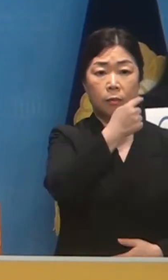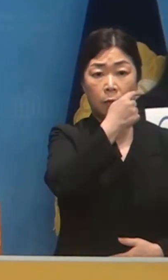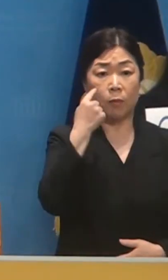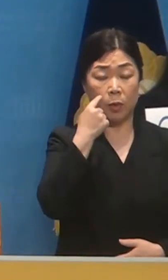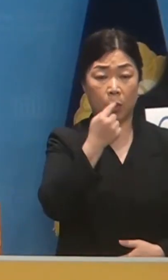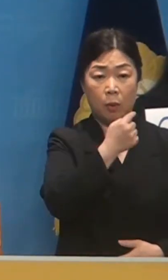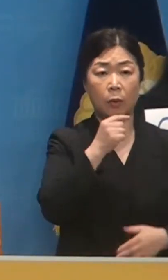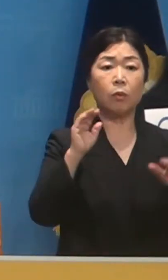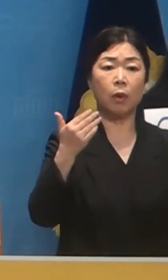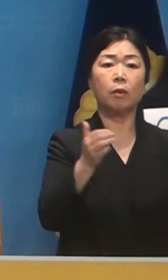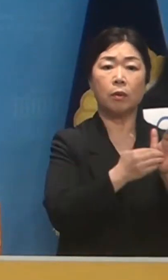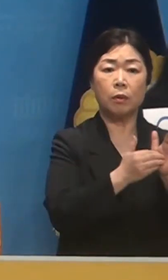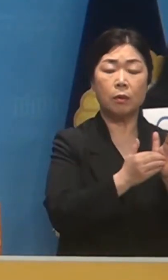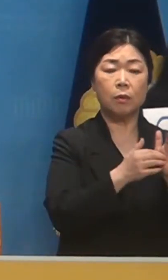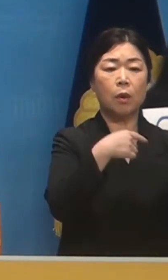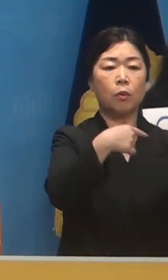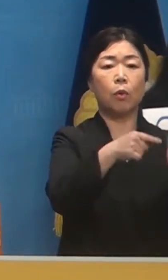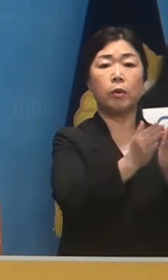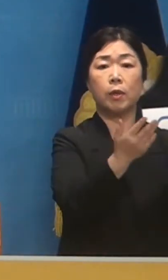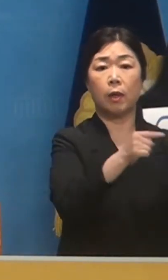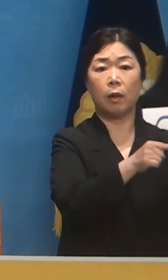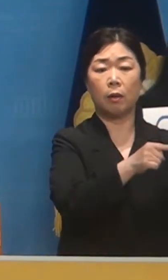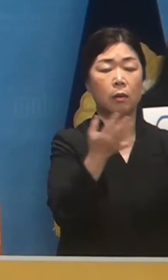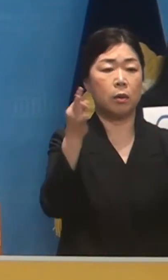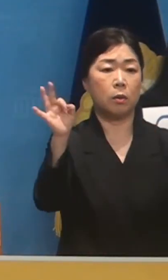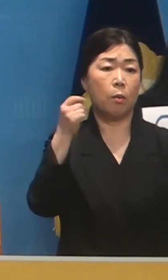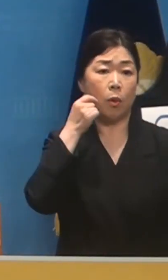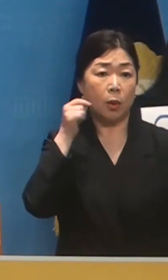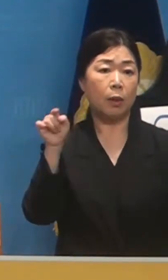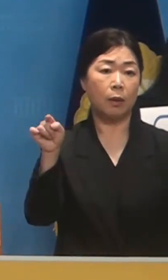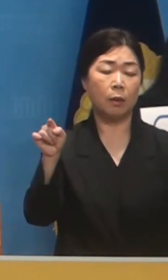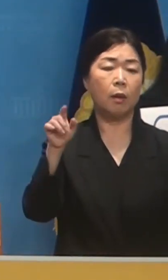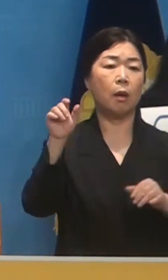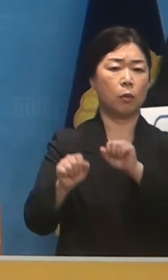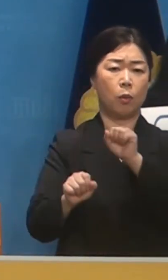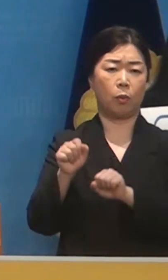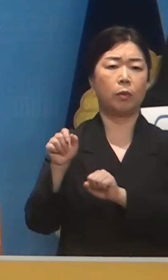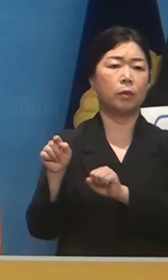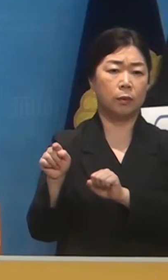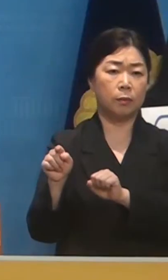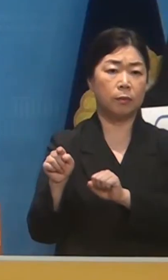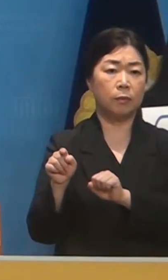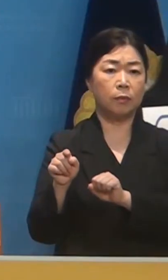통과한 교과서조차도 부정하는 것은 마치